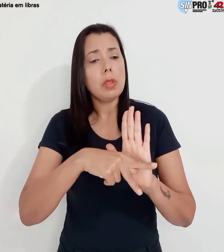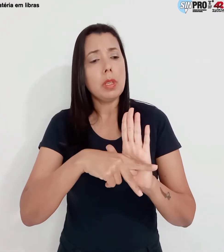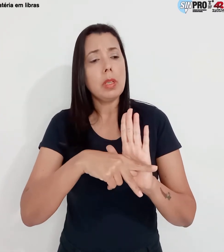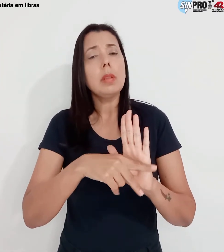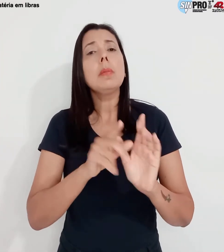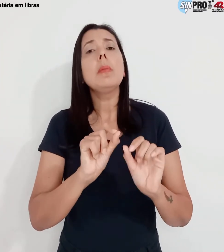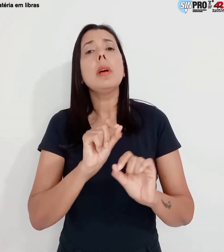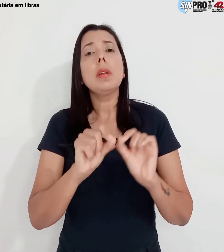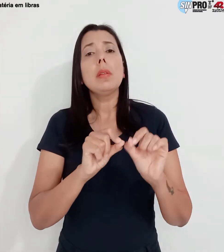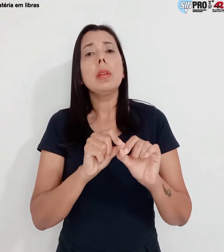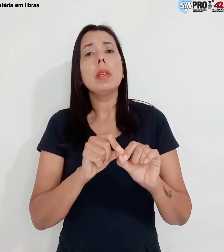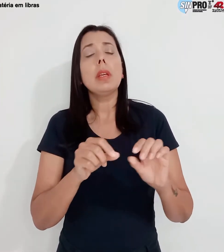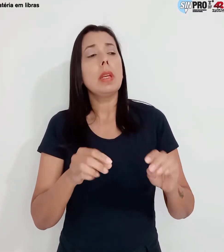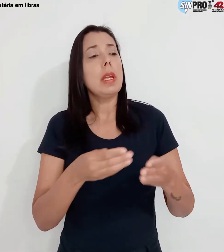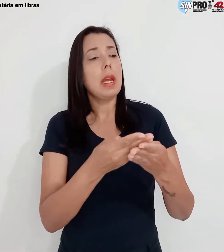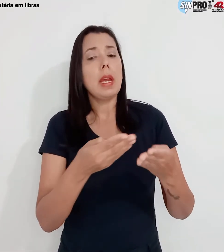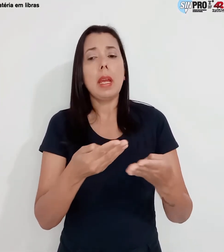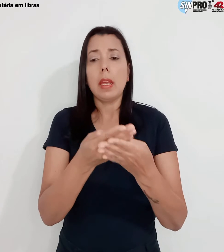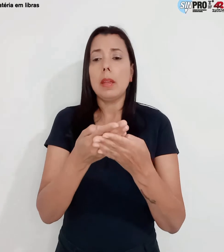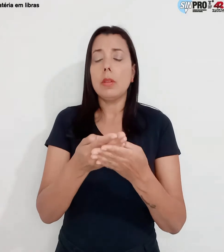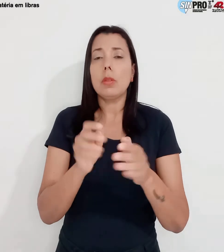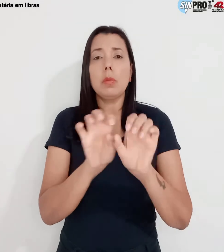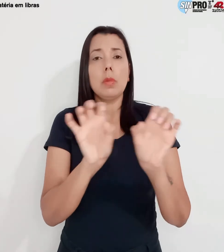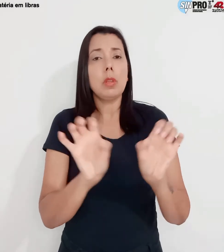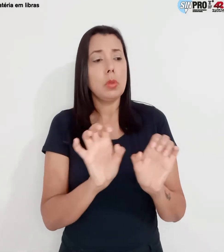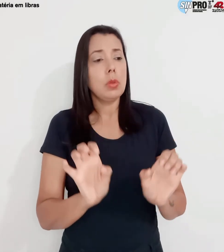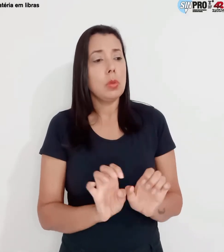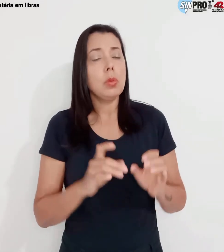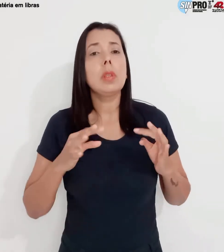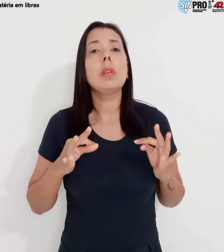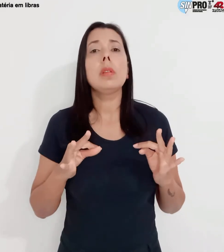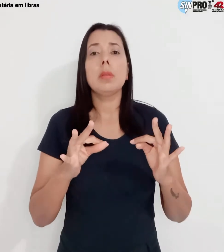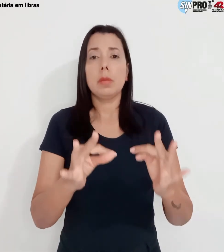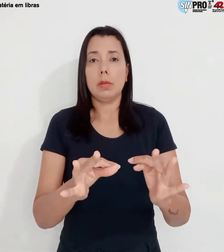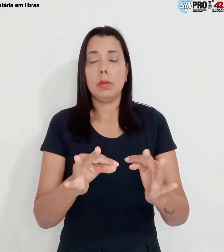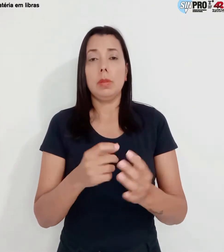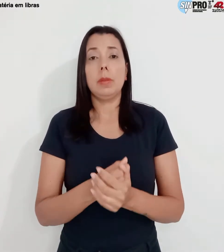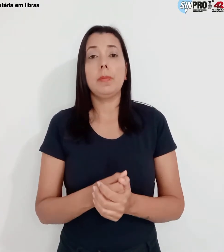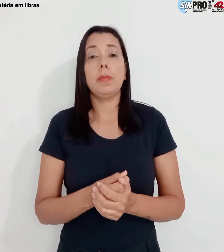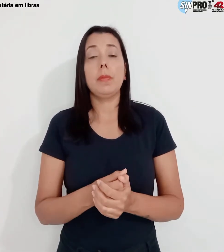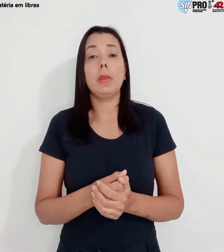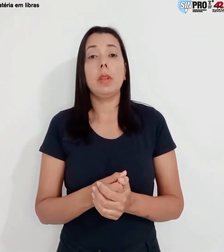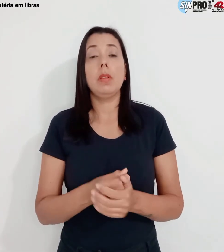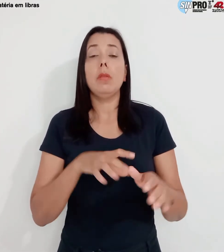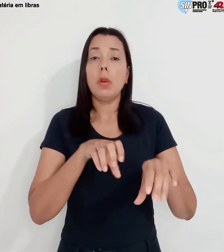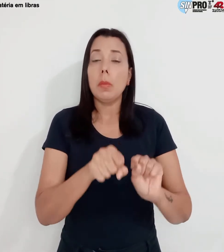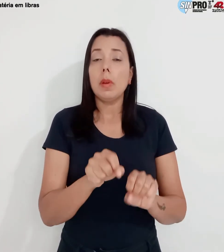para equipar as redes como estrutura e tecnologia, formar os